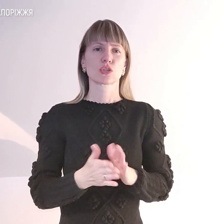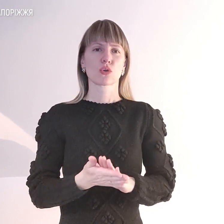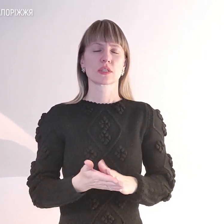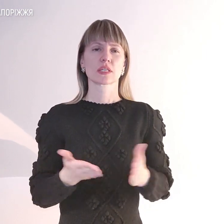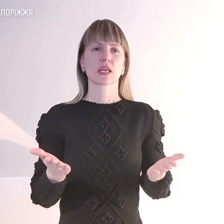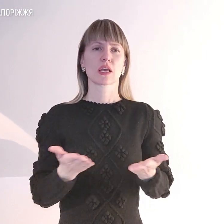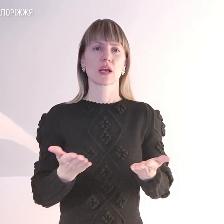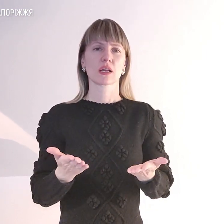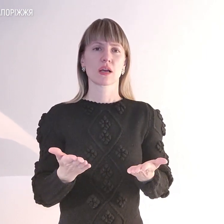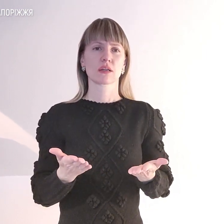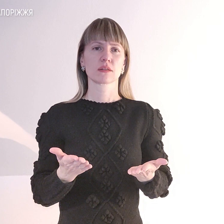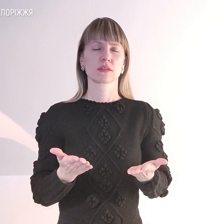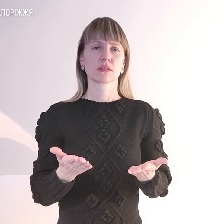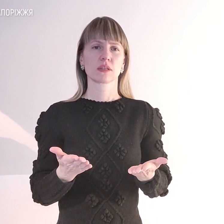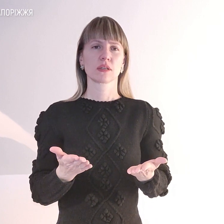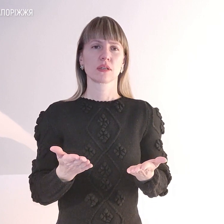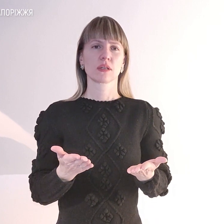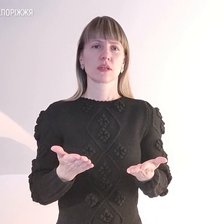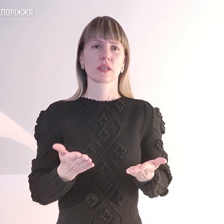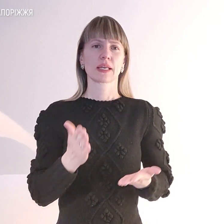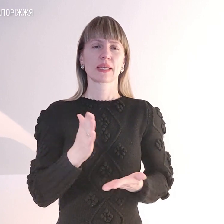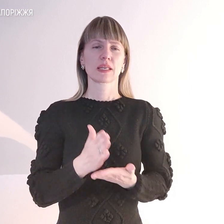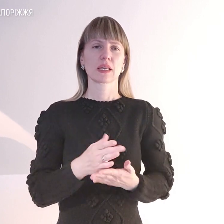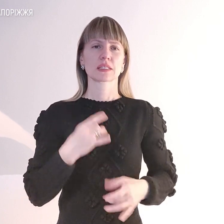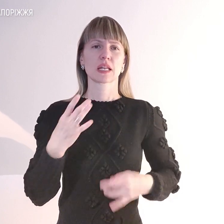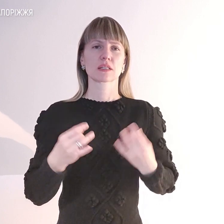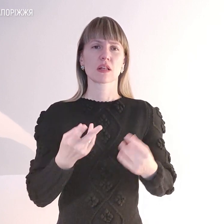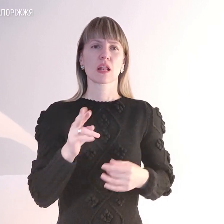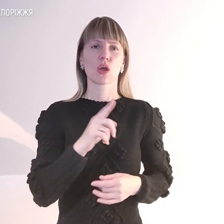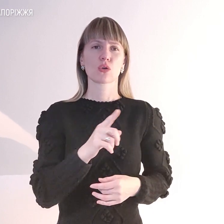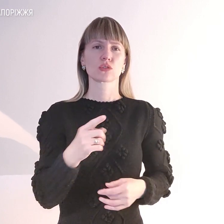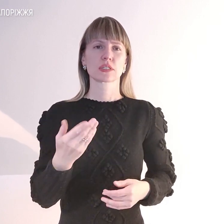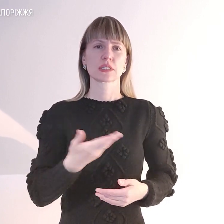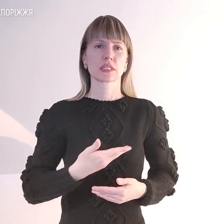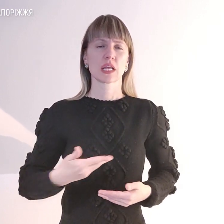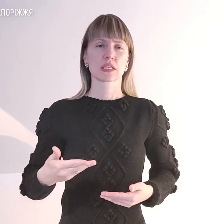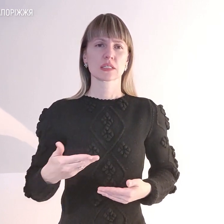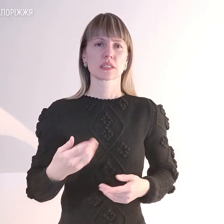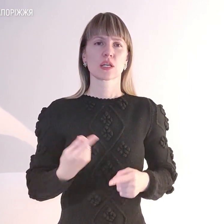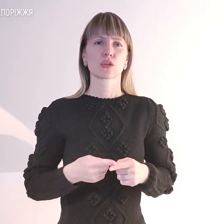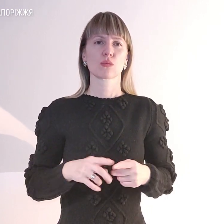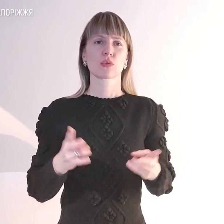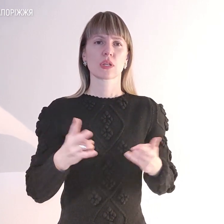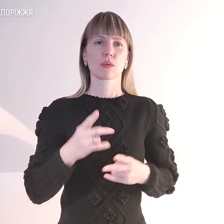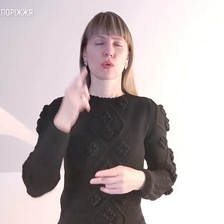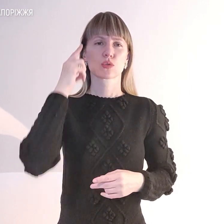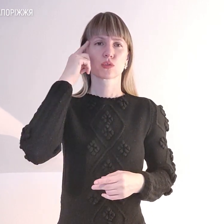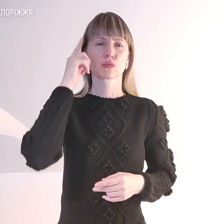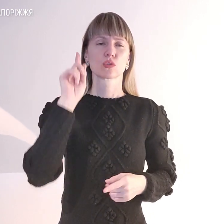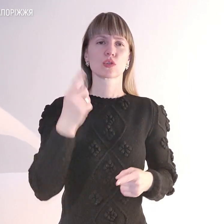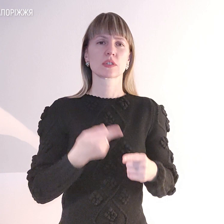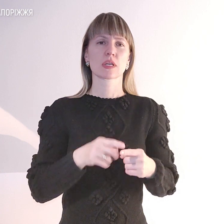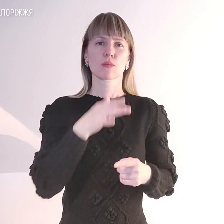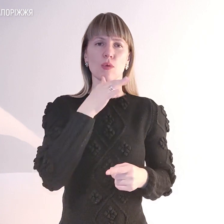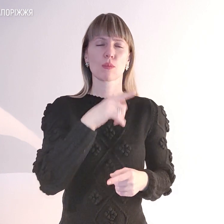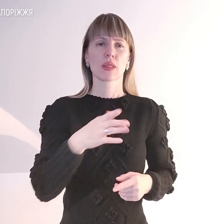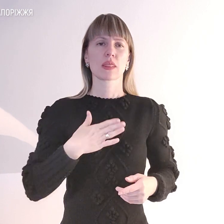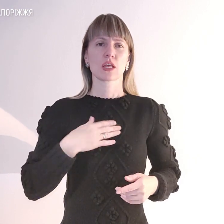яка є стресовою для кожного з нас. Тому треба розуміти, що в цей момент наш організм